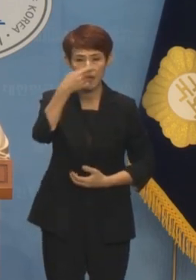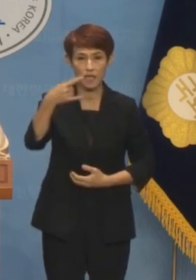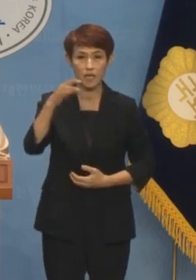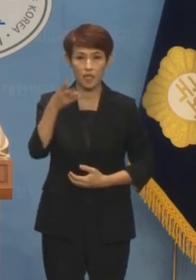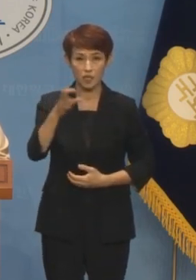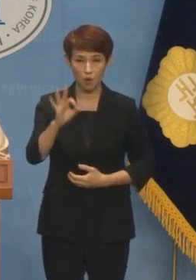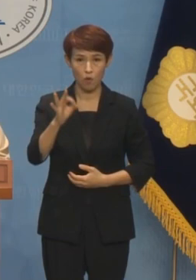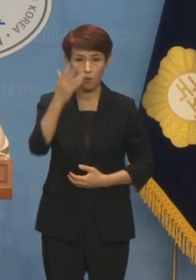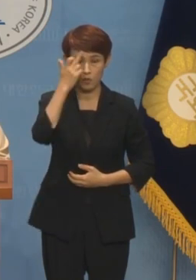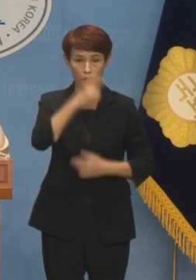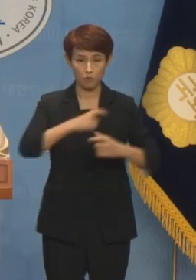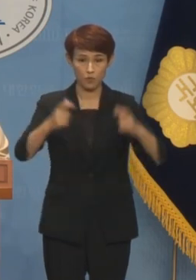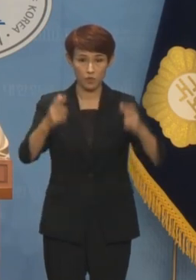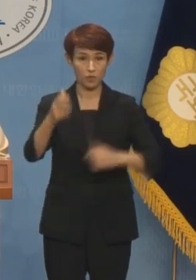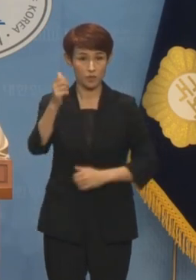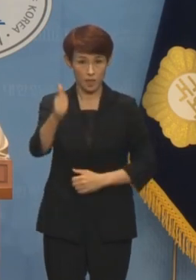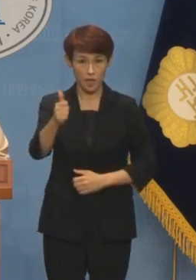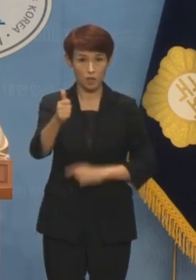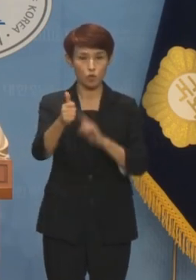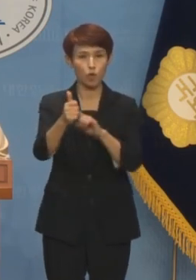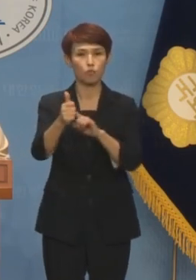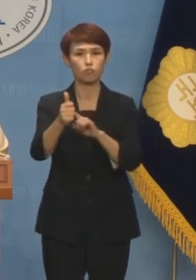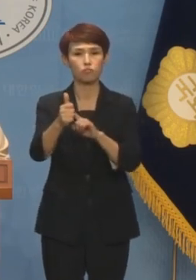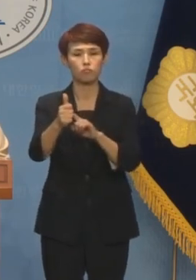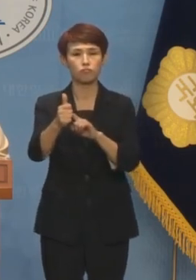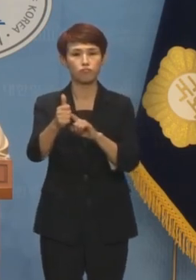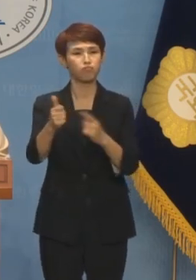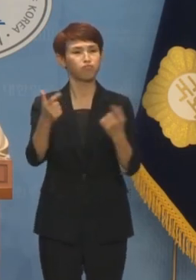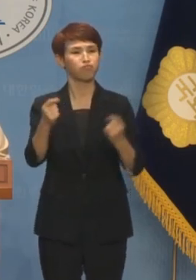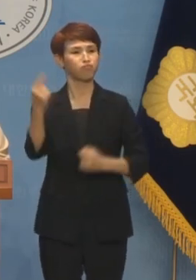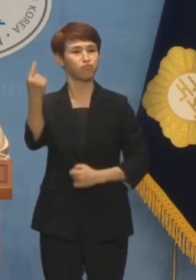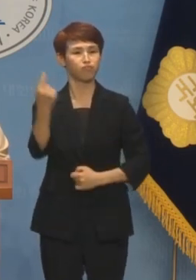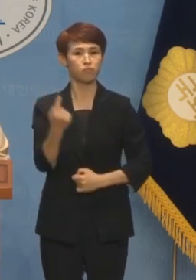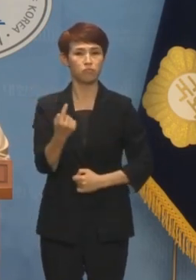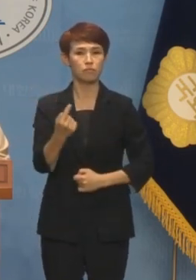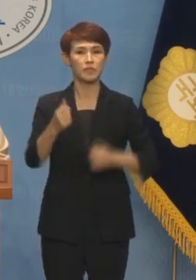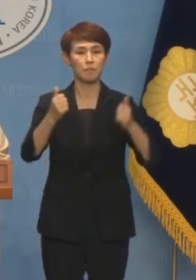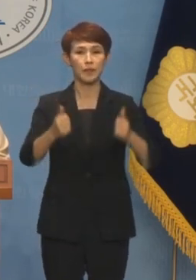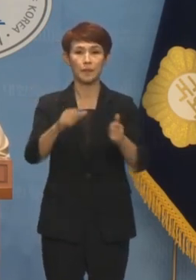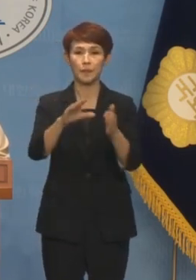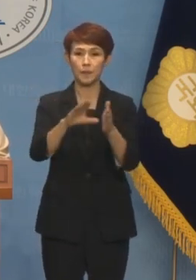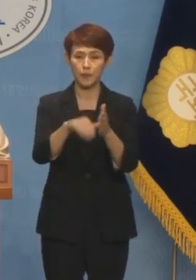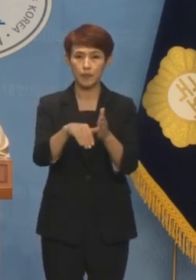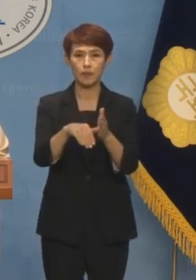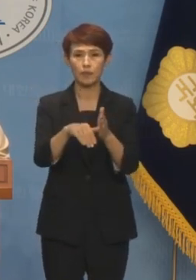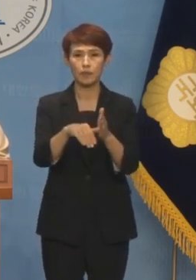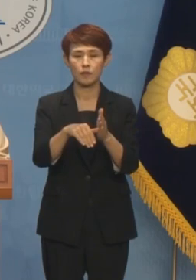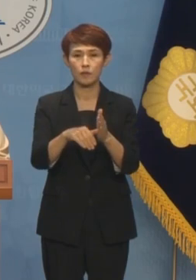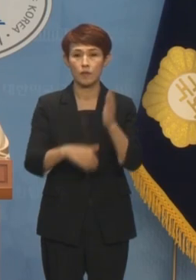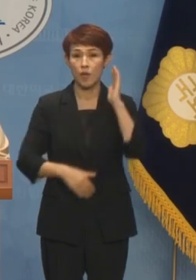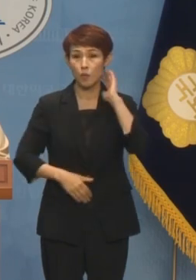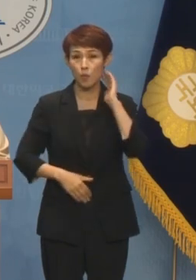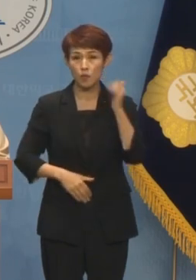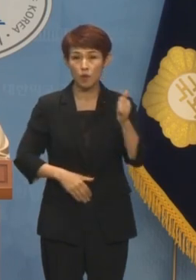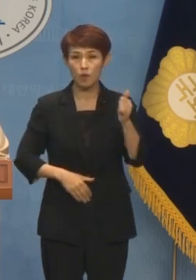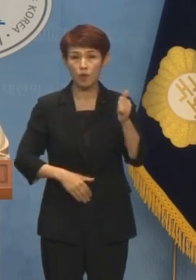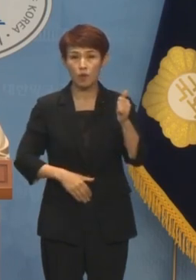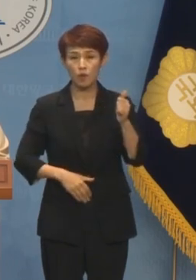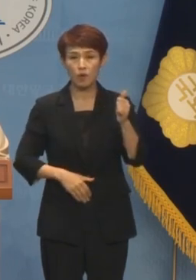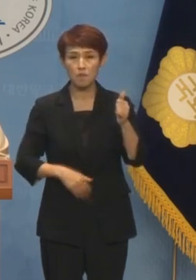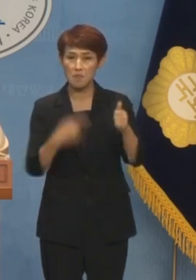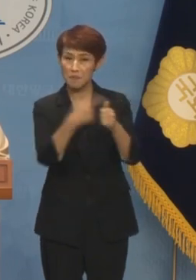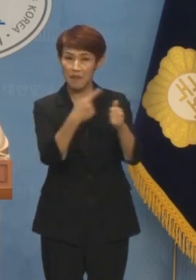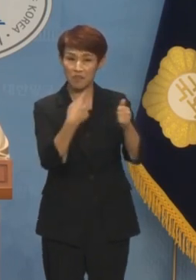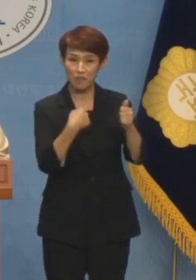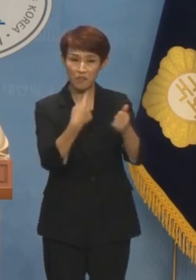박희영 용산구청장 또한 아무렇지 않게 돌아와 재판에서 대통령 비판 전단 수거 지시를